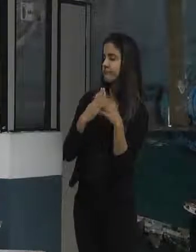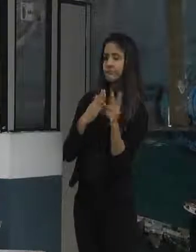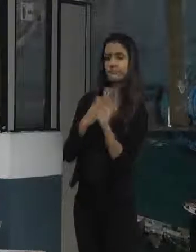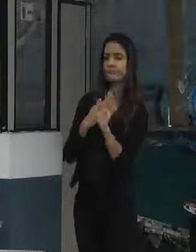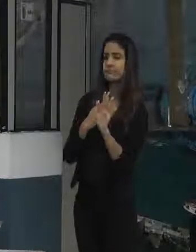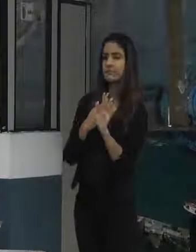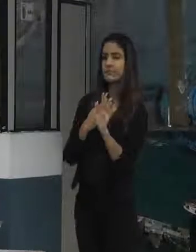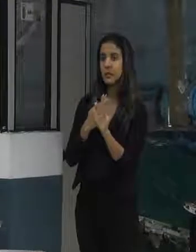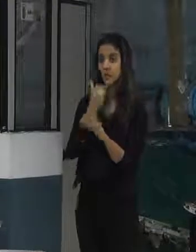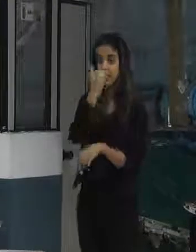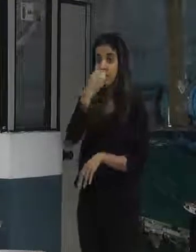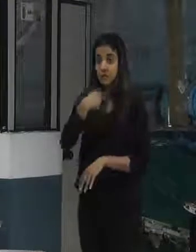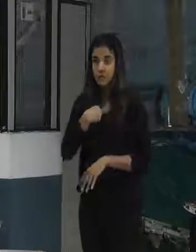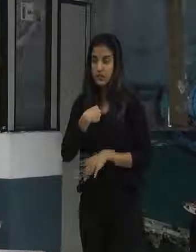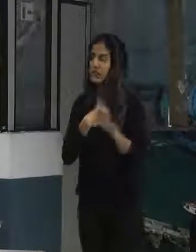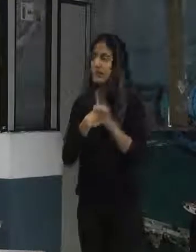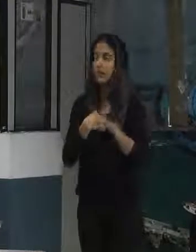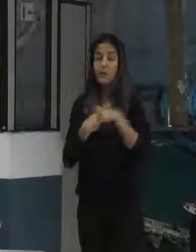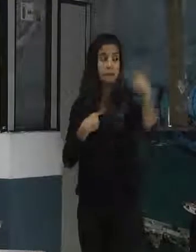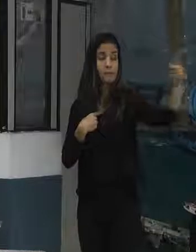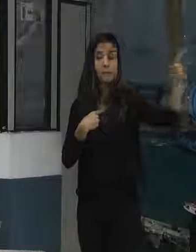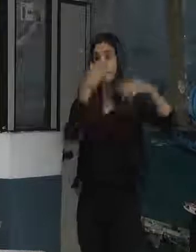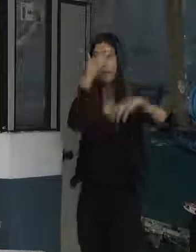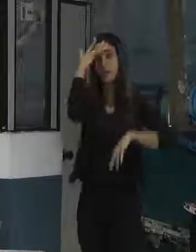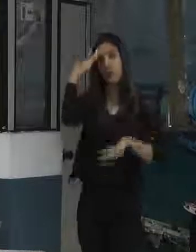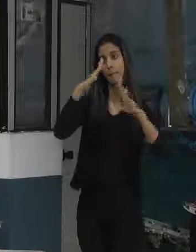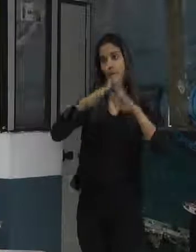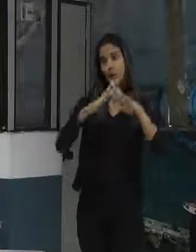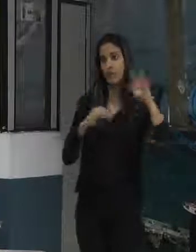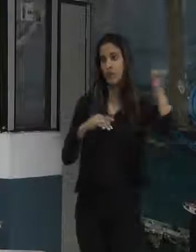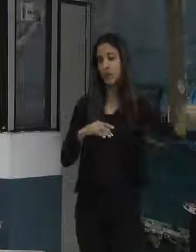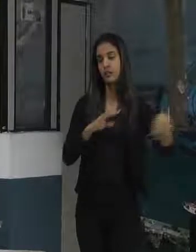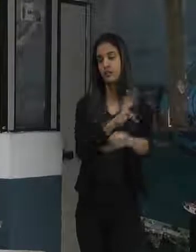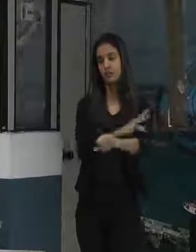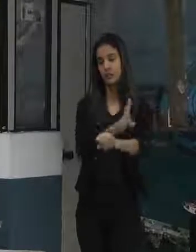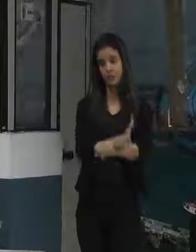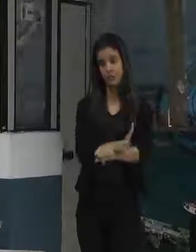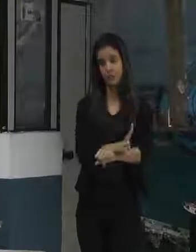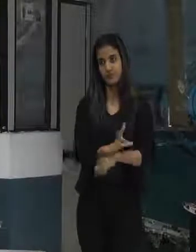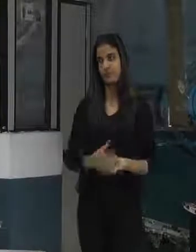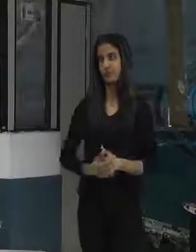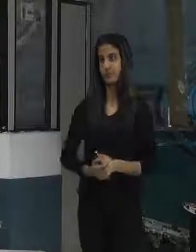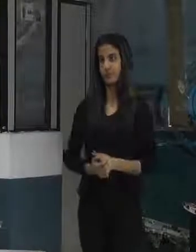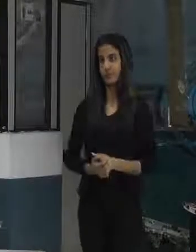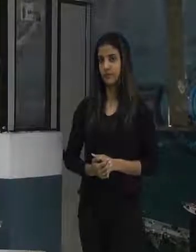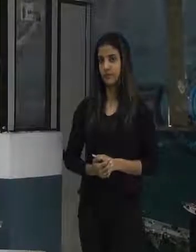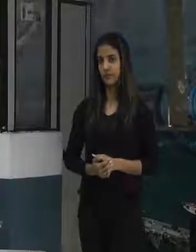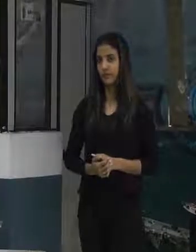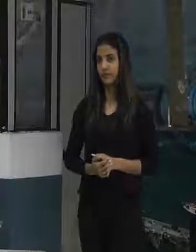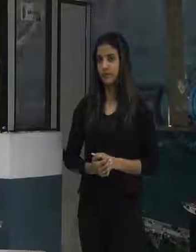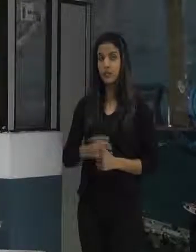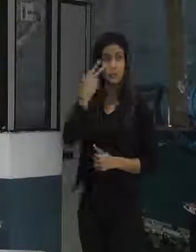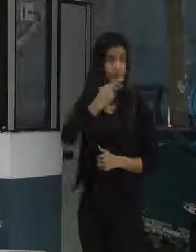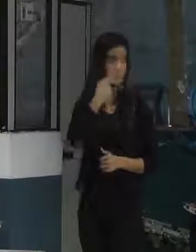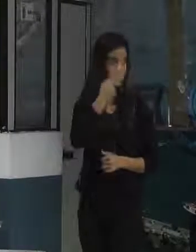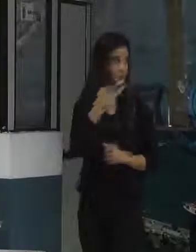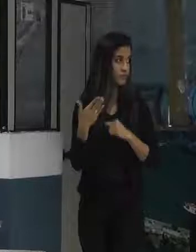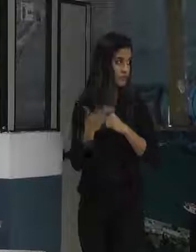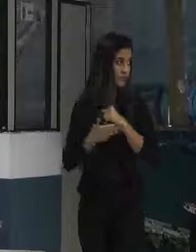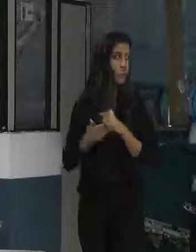mim, está prejudicando os moradores daquelas localidades. Então eu até peço para os vereadores que são da base também